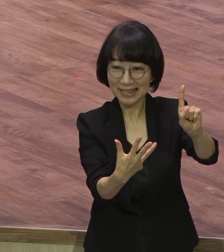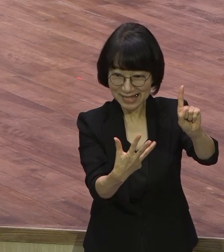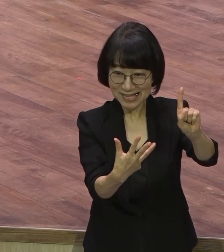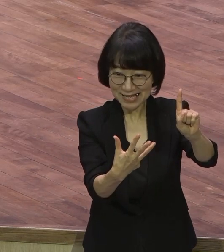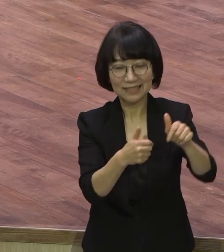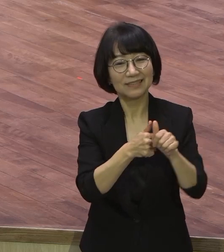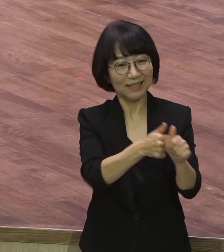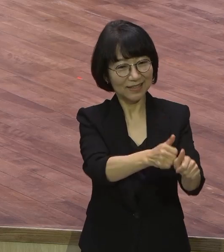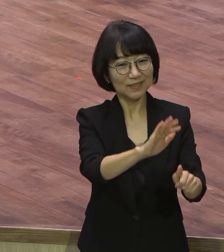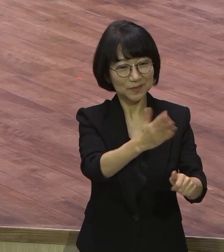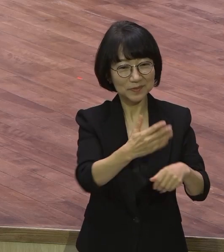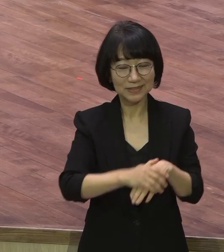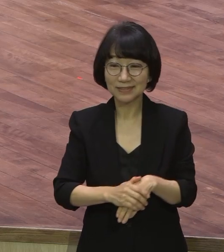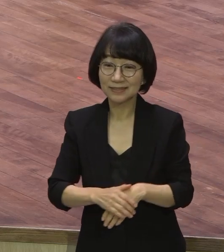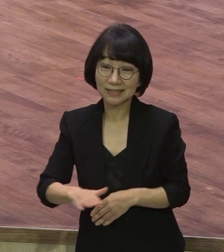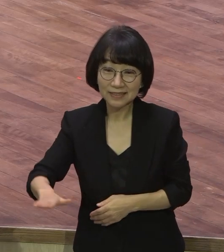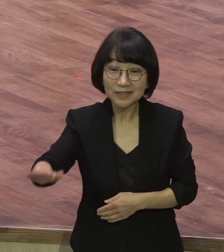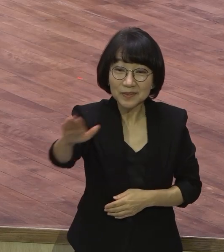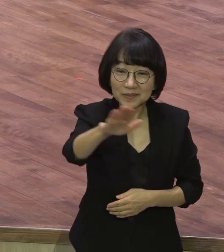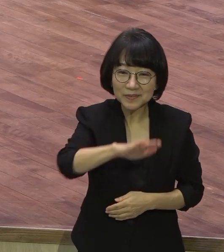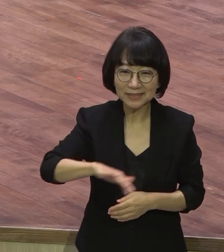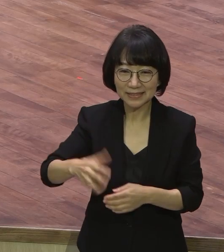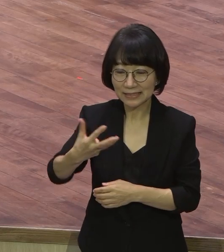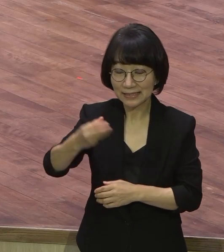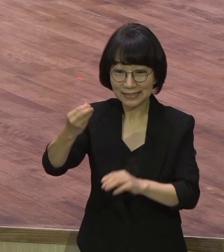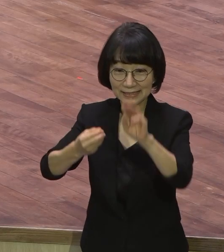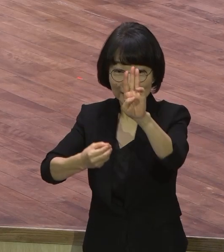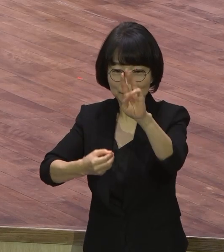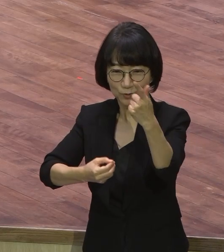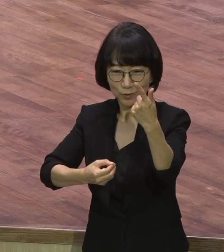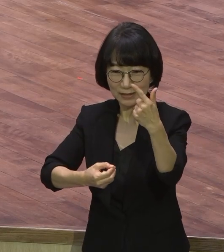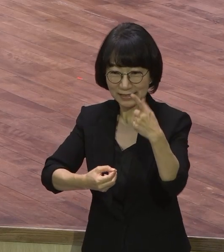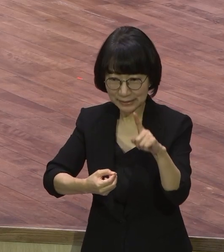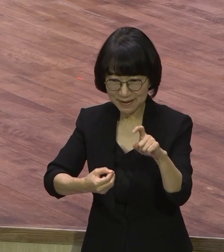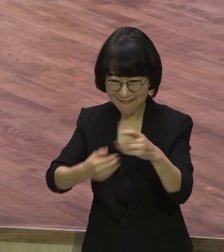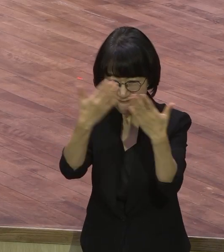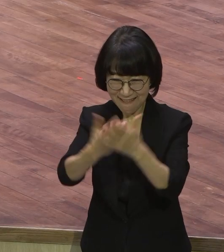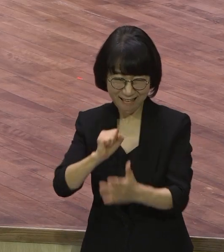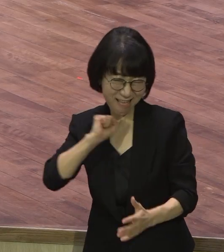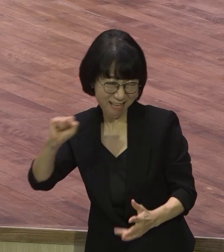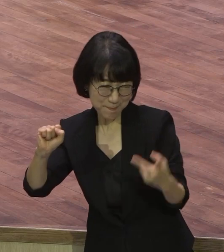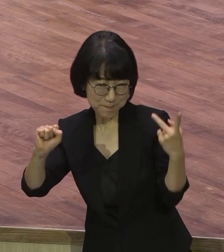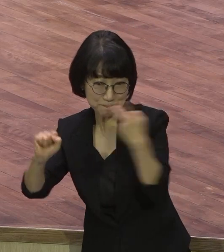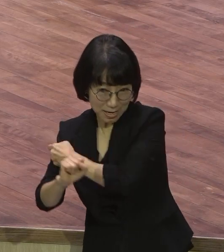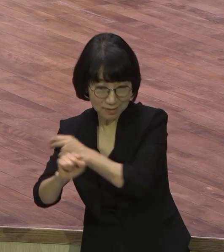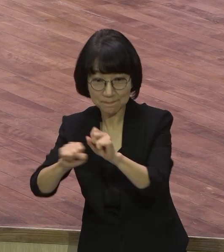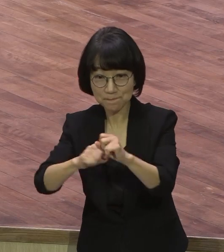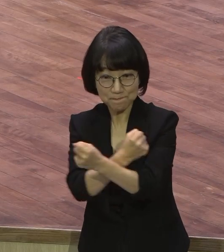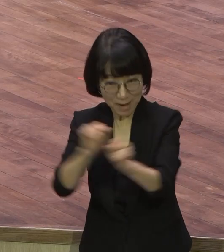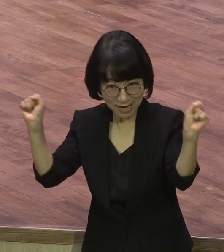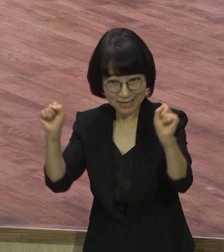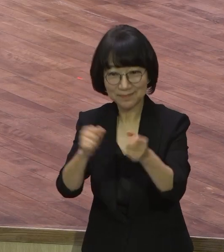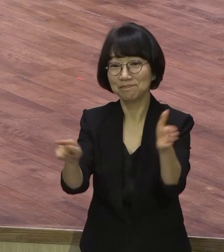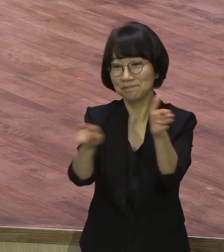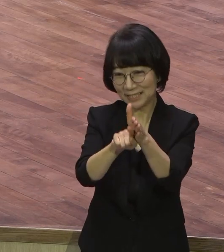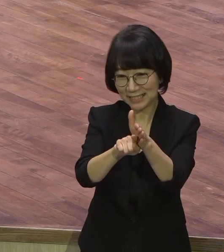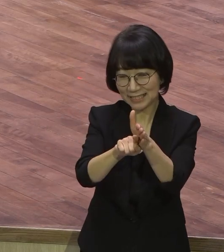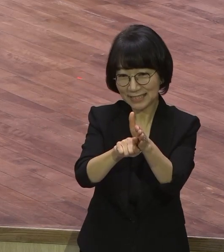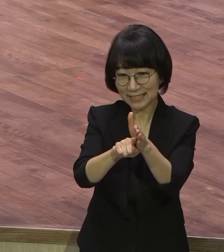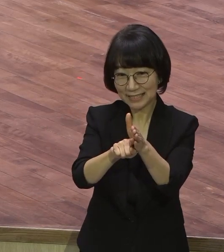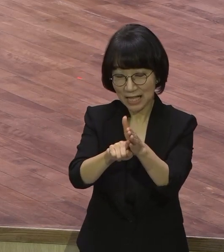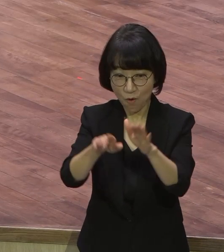우리 영계 모든 성도들은 여러분 장세 3장 6장 11장 빠져나온 줄로 믿습니다. 이제는요. 어떤 길을 가야